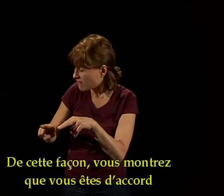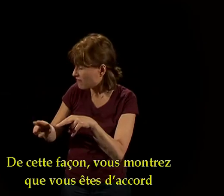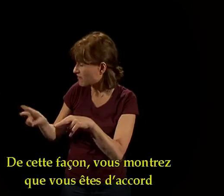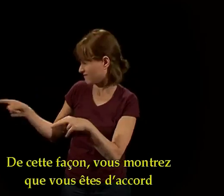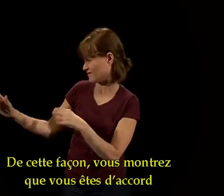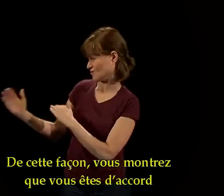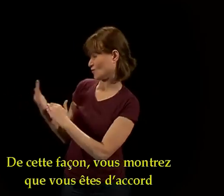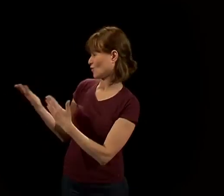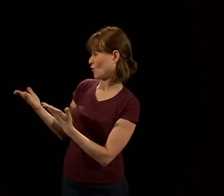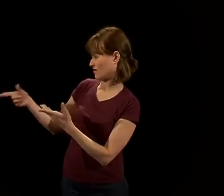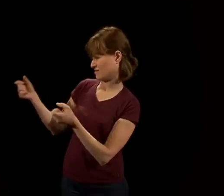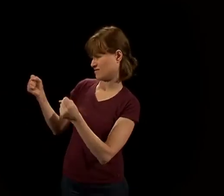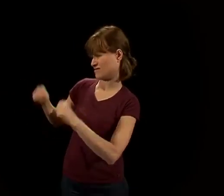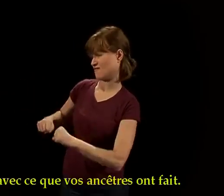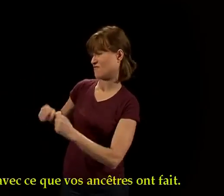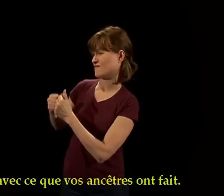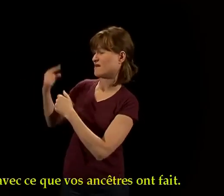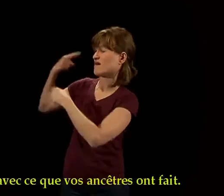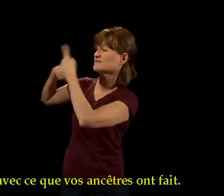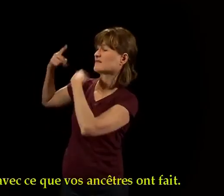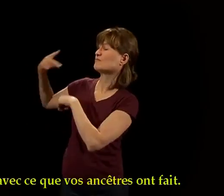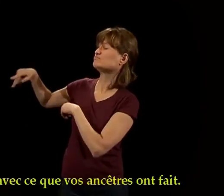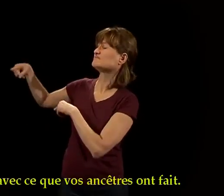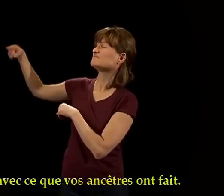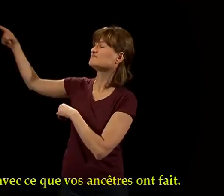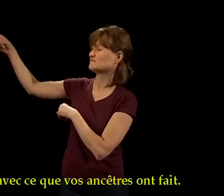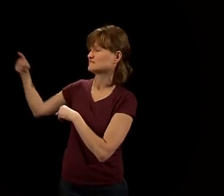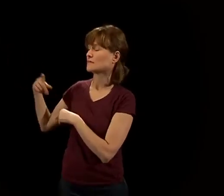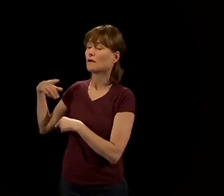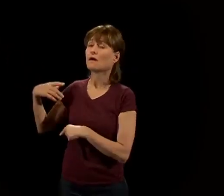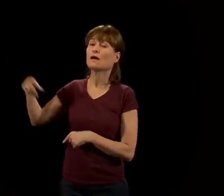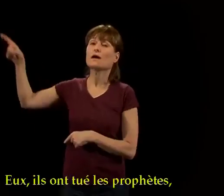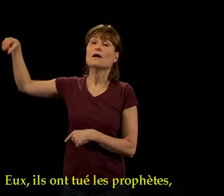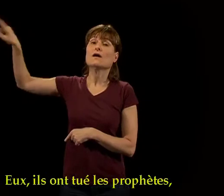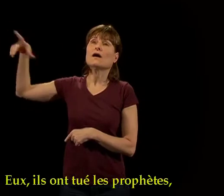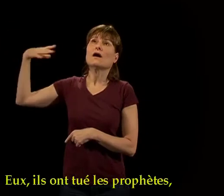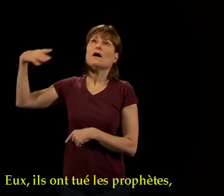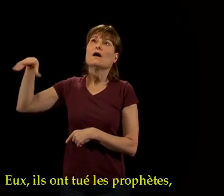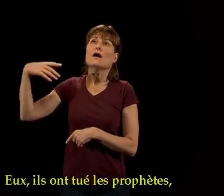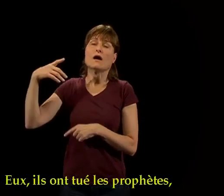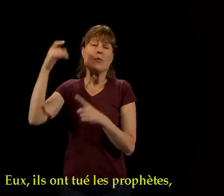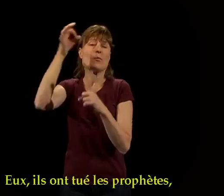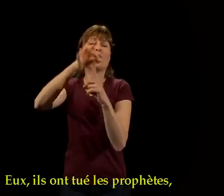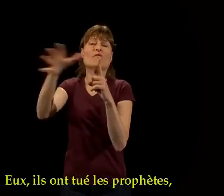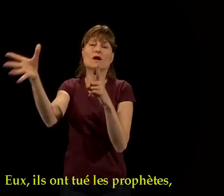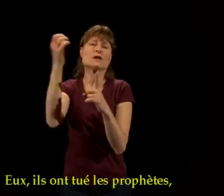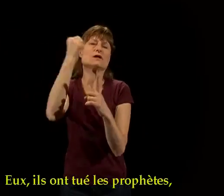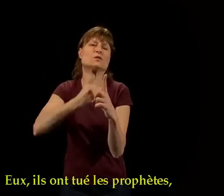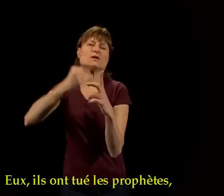vous montrez que vous êtes d'accord avec ce que vos ancêtres ont fait. Eux, ils ont tué les prophètes.